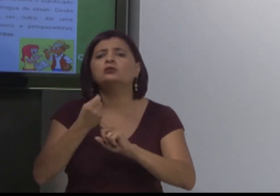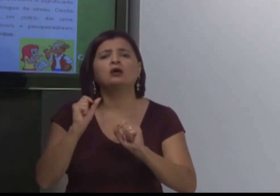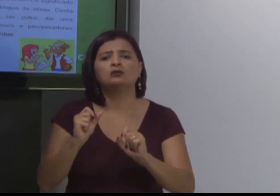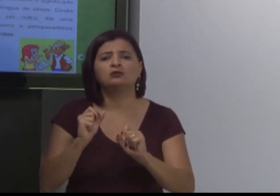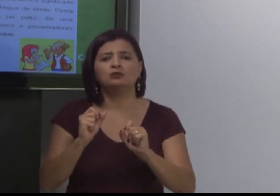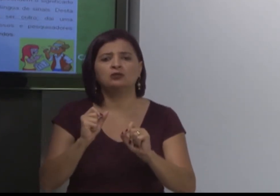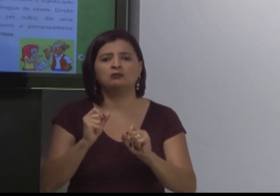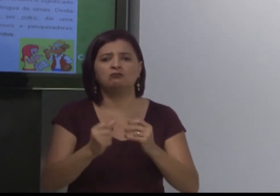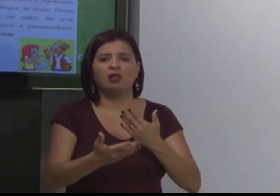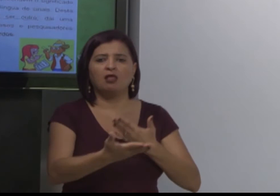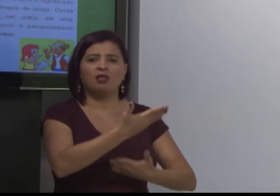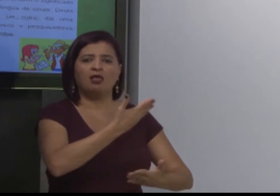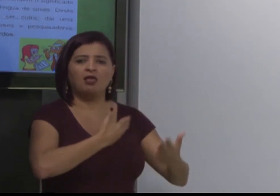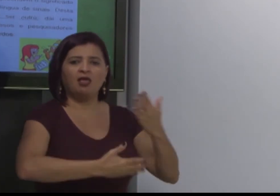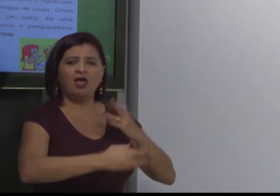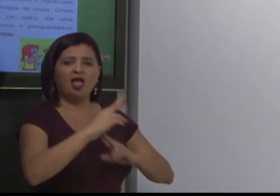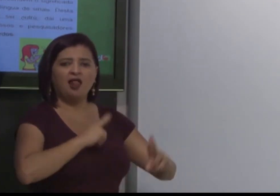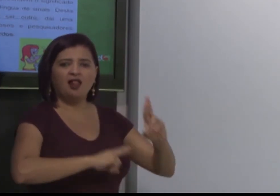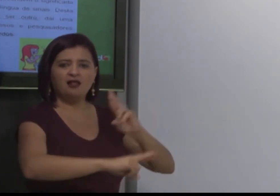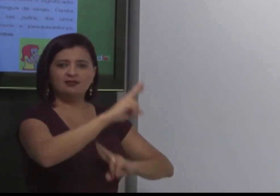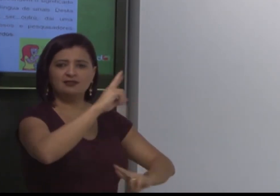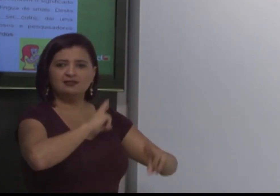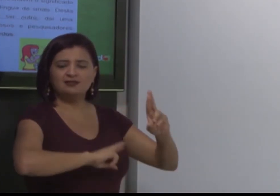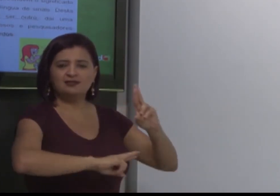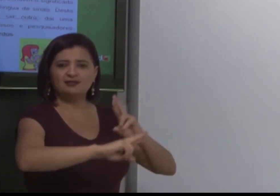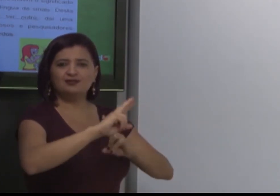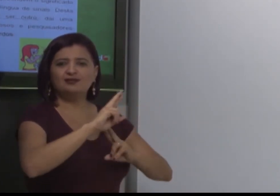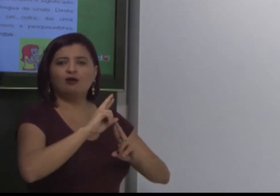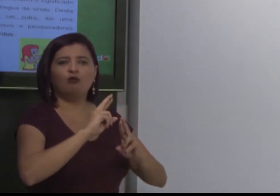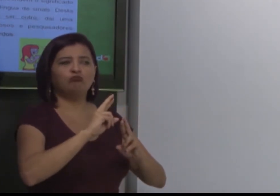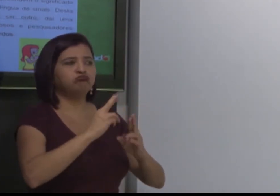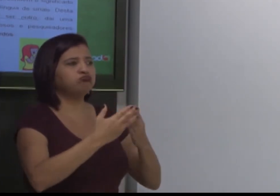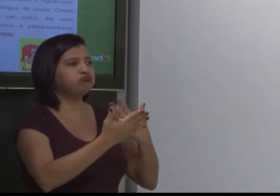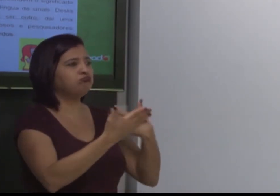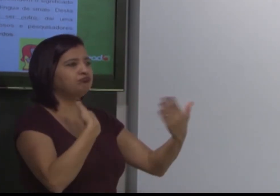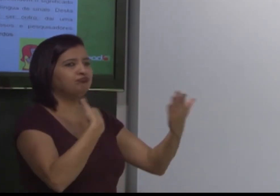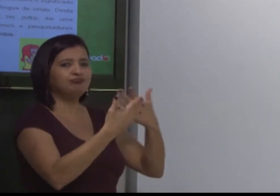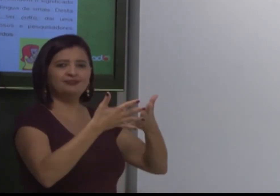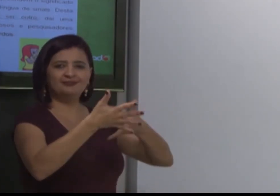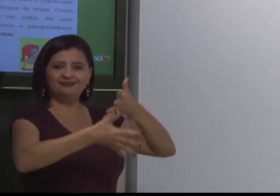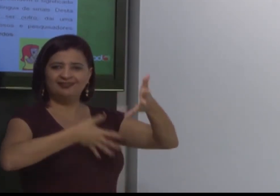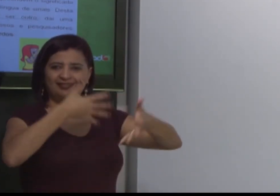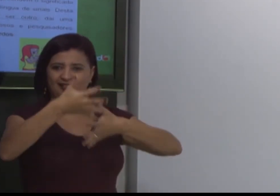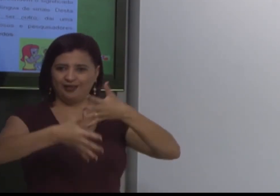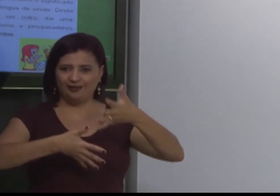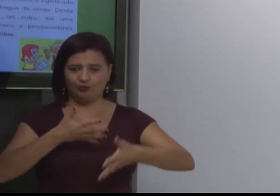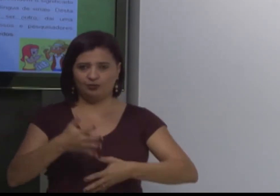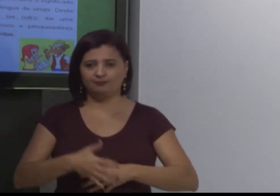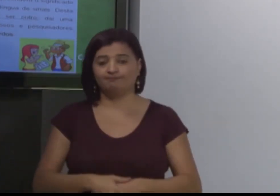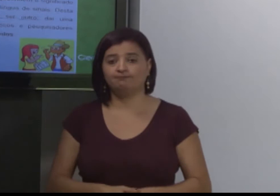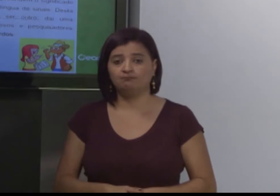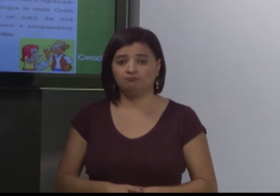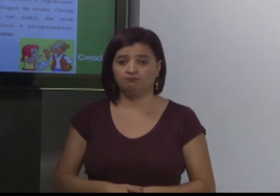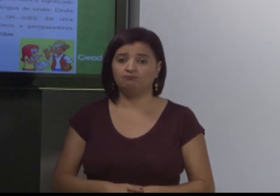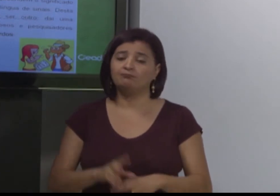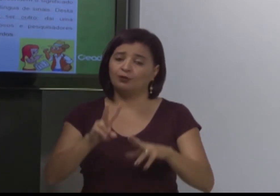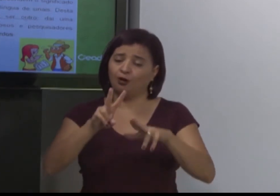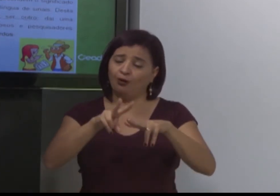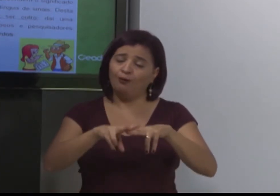experiências de forma visual. O surdo, ele conhece o mundo, a sociedade, por meio das